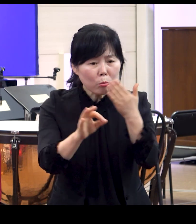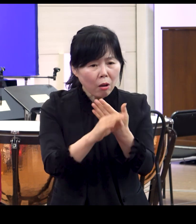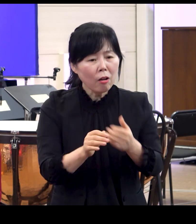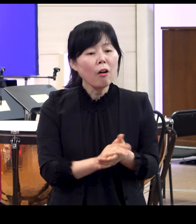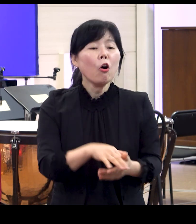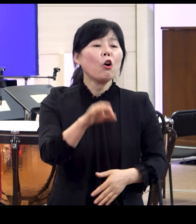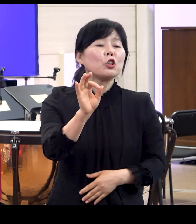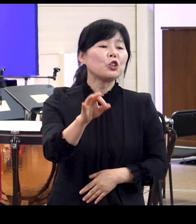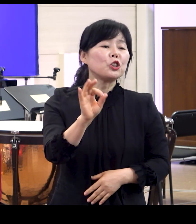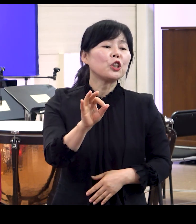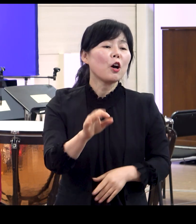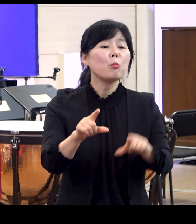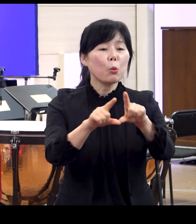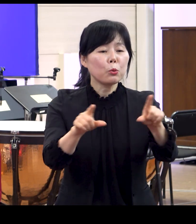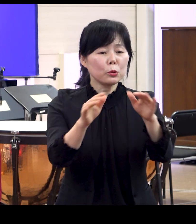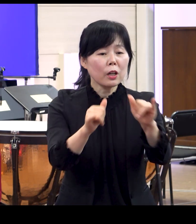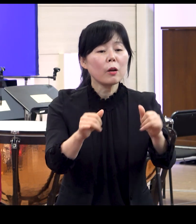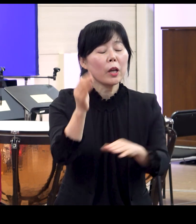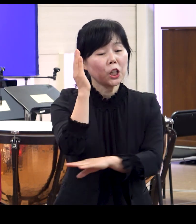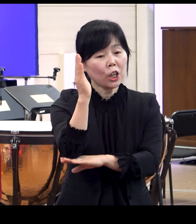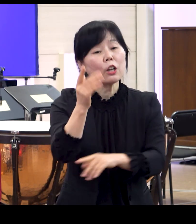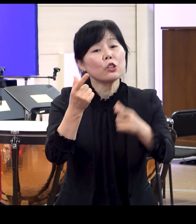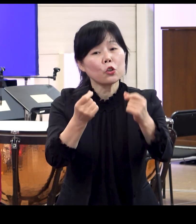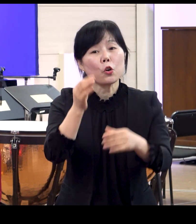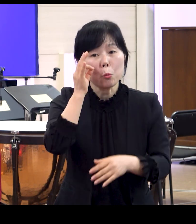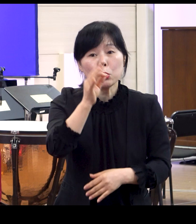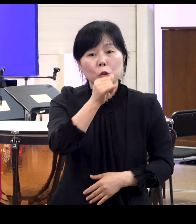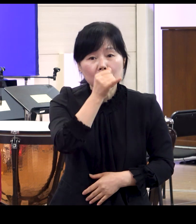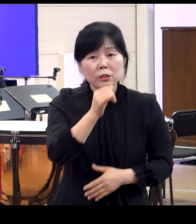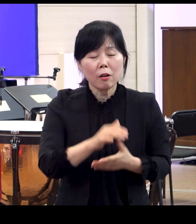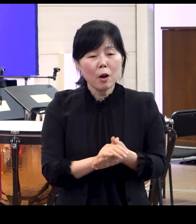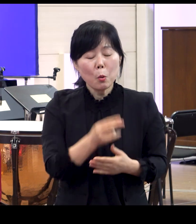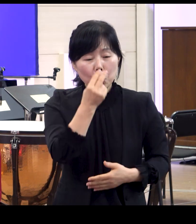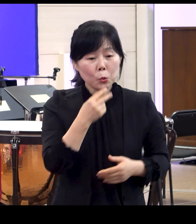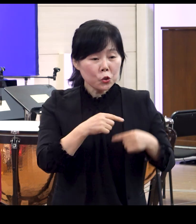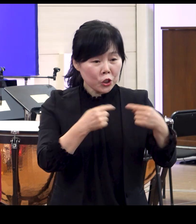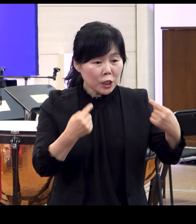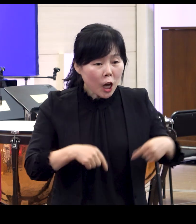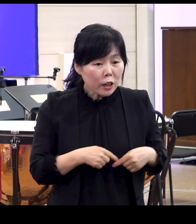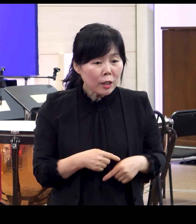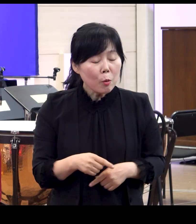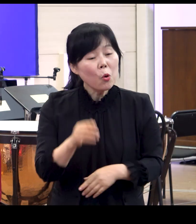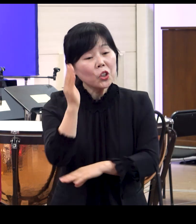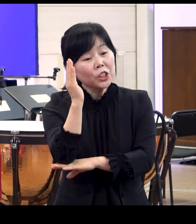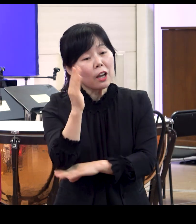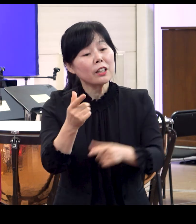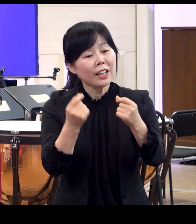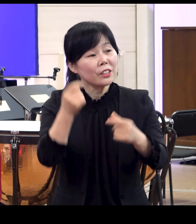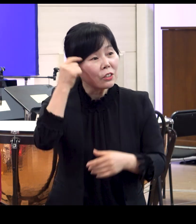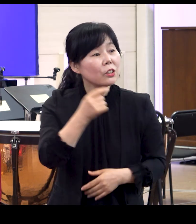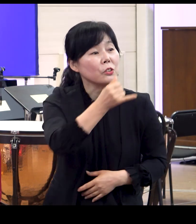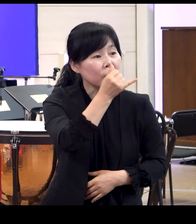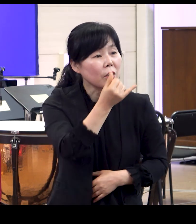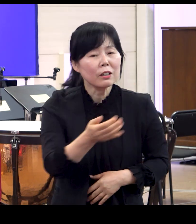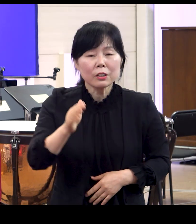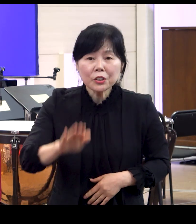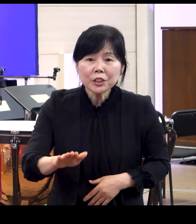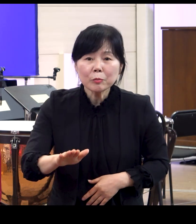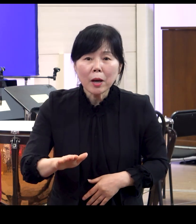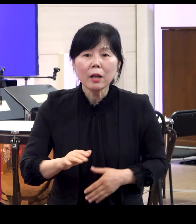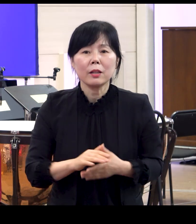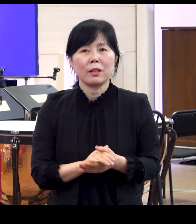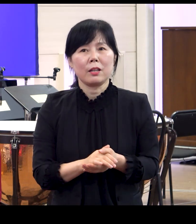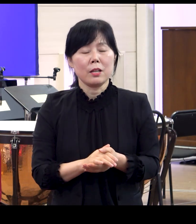이야기, 그냥 사람의 이야기처럼 보일 수 있어요. 심지어 유치하기까지 한 그런 이야기처럼 볼 수 있어요. 그러나